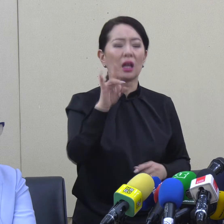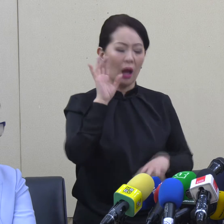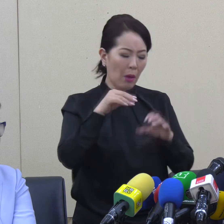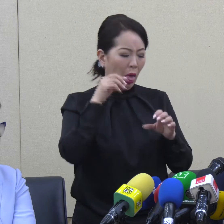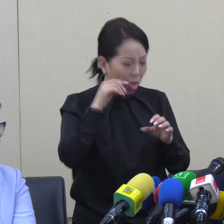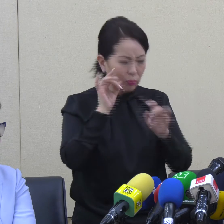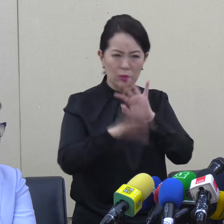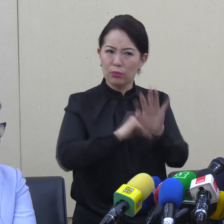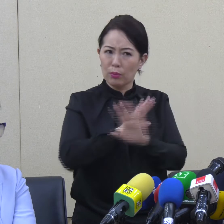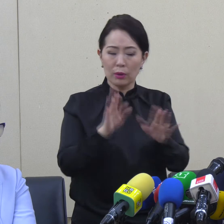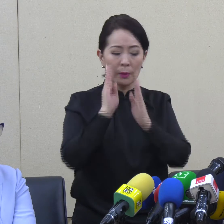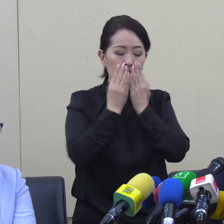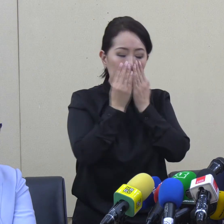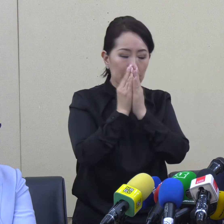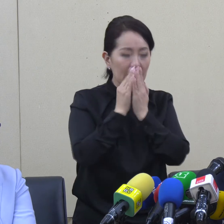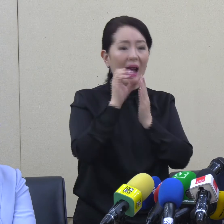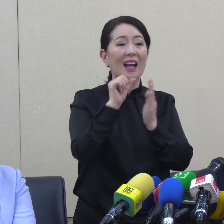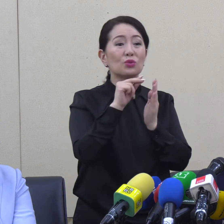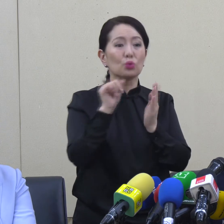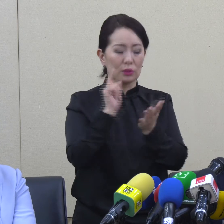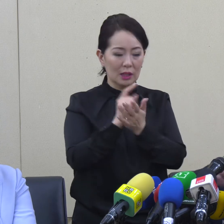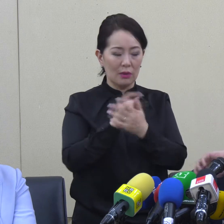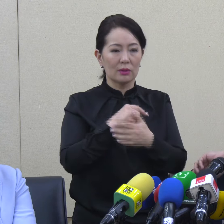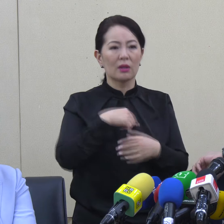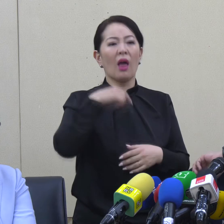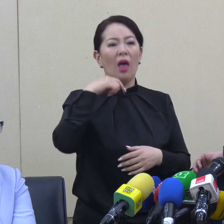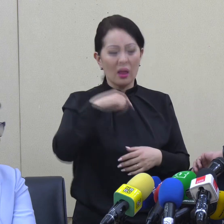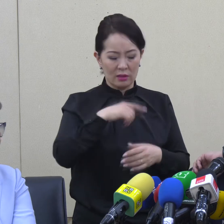Нусны альцуур авч явж байгаамаар байна. Ханямар бол одоо найтамар бол